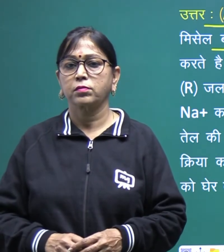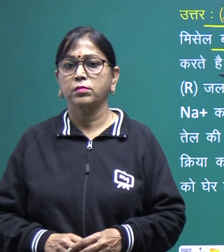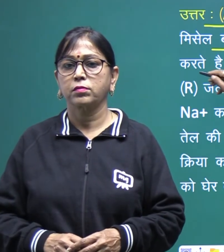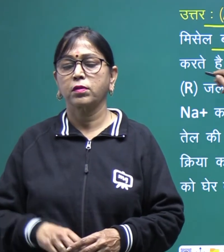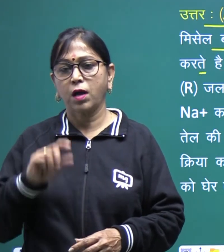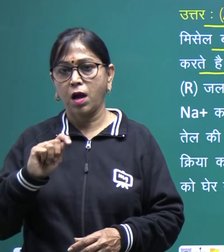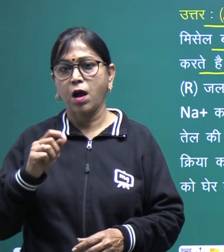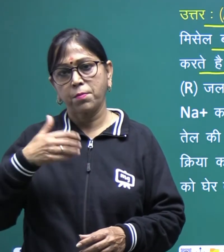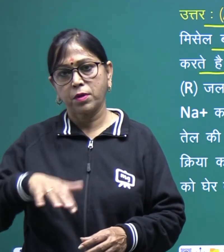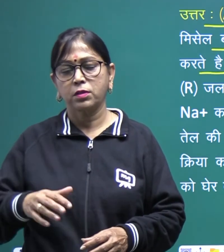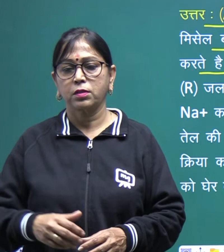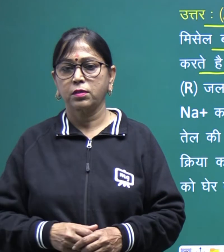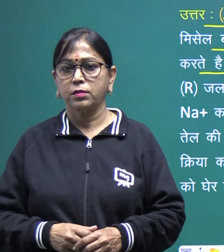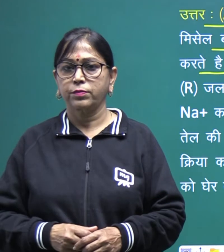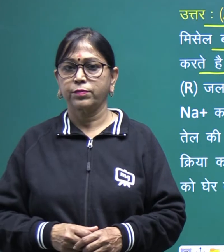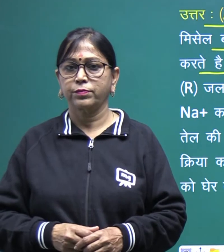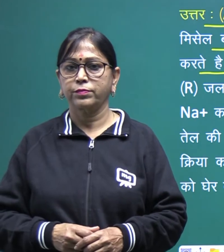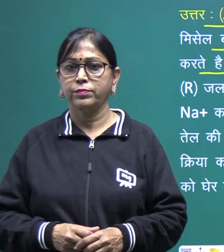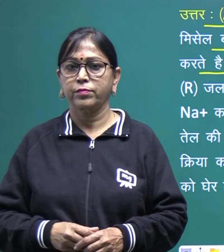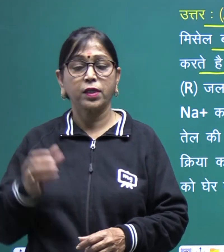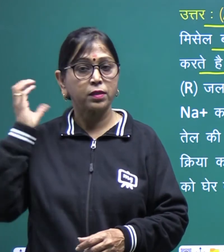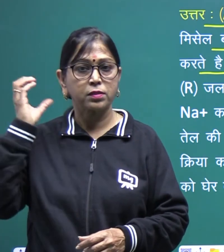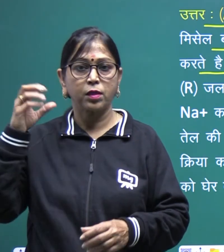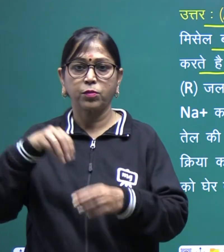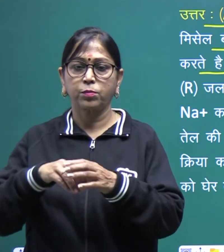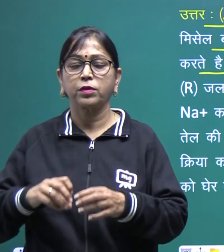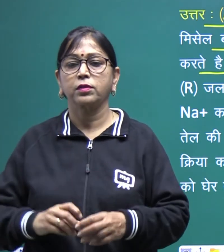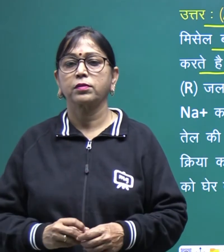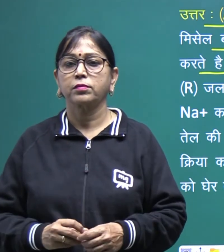क्रिया करते हैं। साबुन में